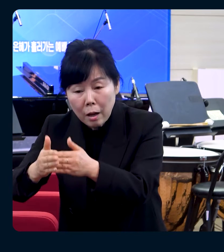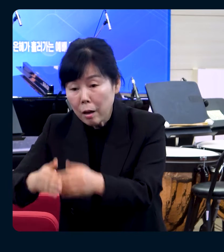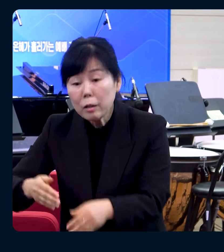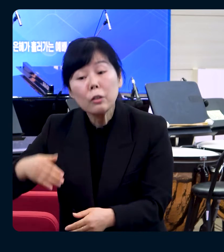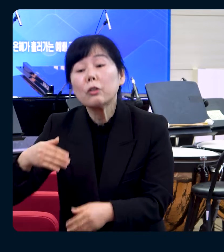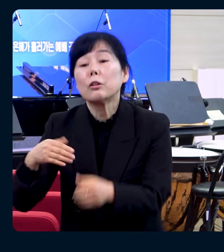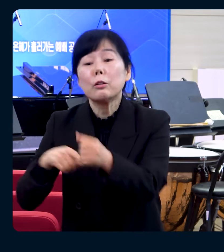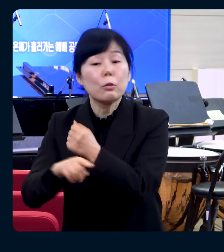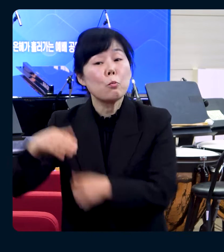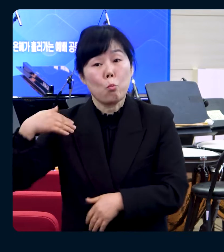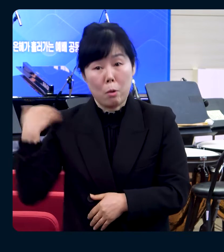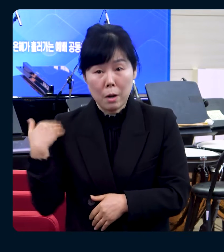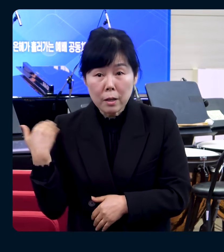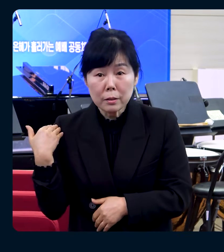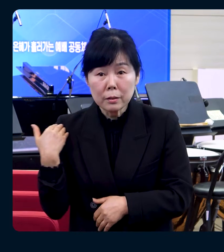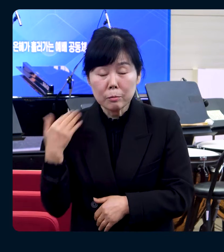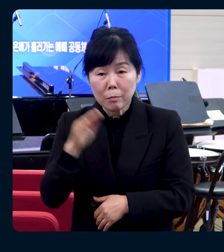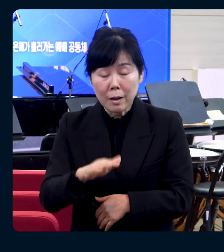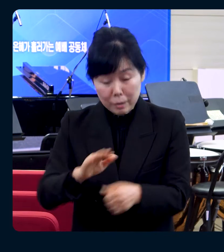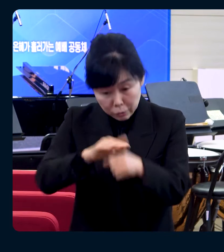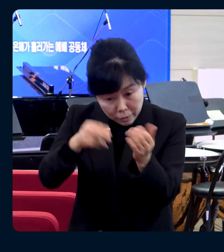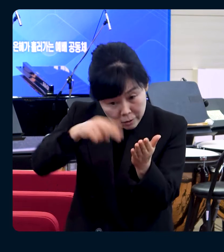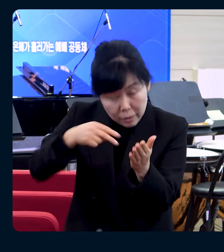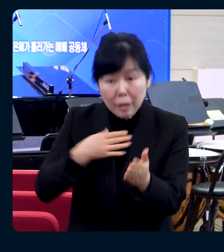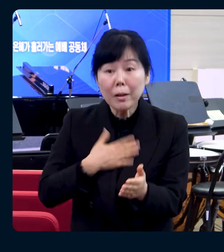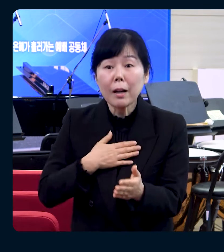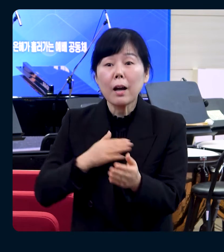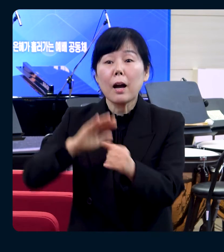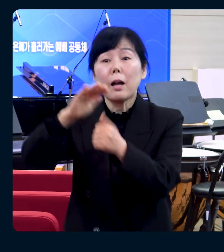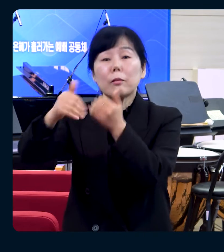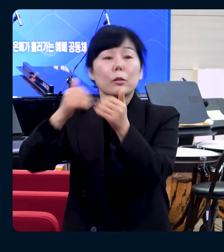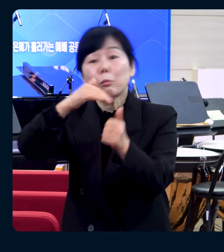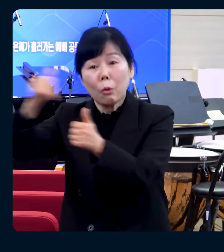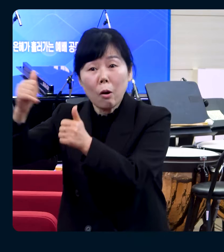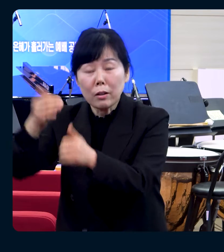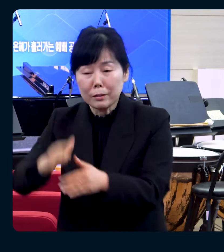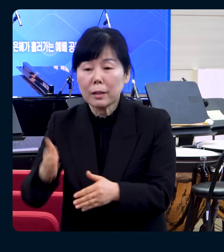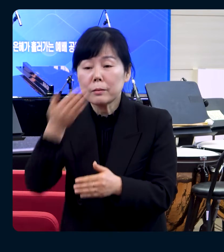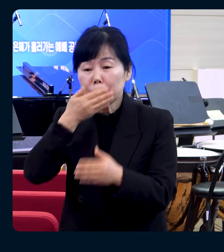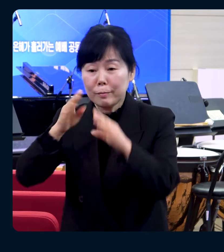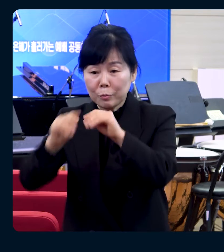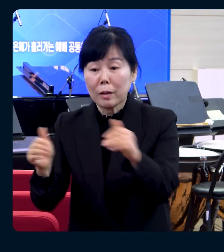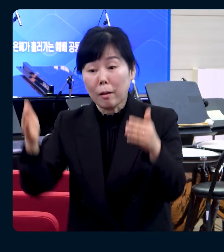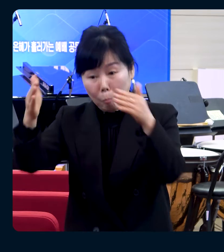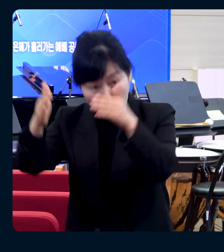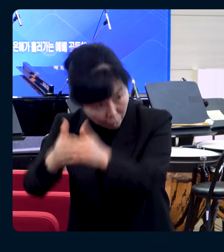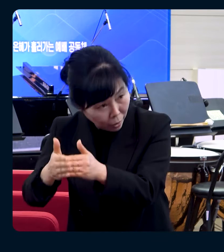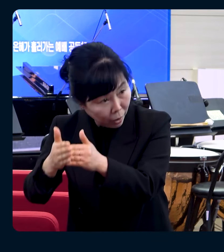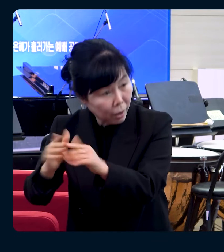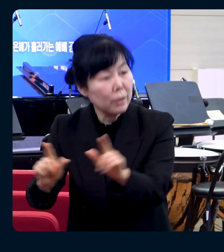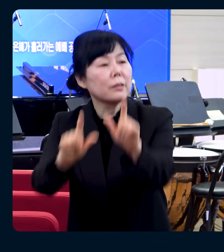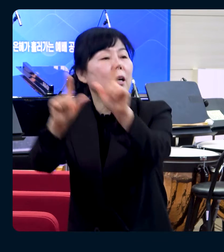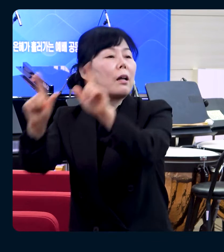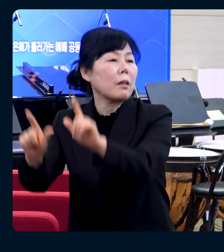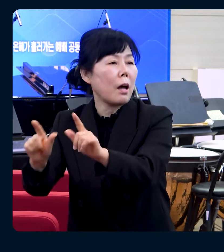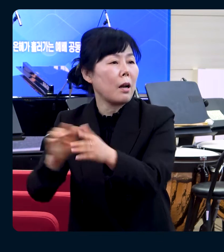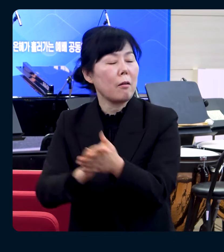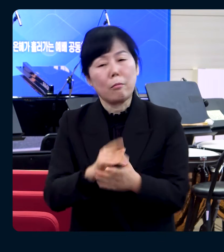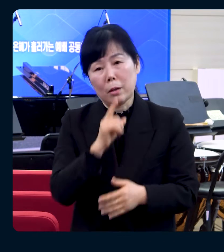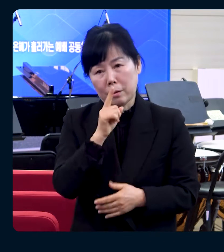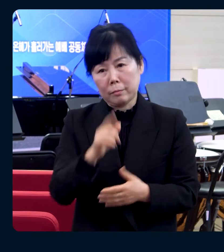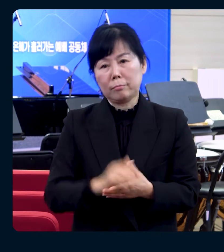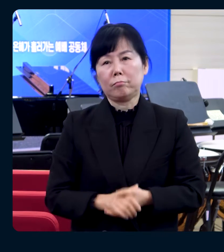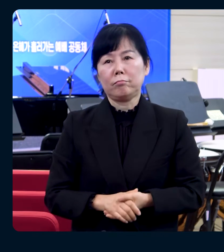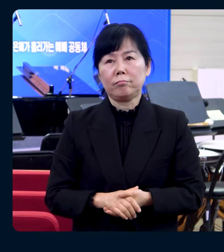이유를 하나님께서 부르셨기 때문에, 그래서 그 가나안에 정착을 한 것이다 라고 본다는 것이죠.